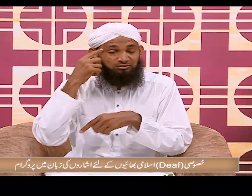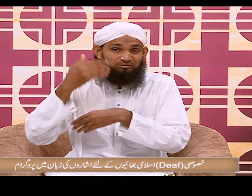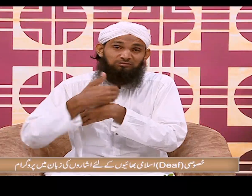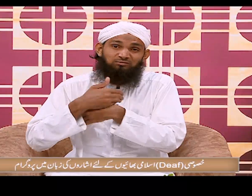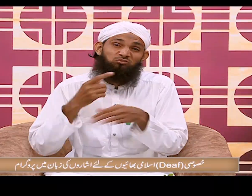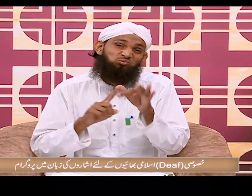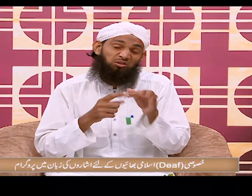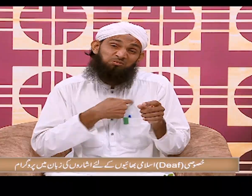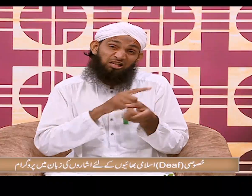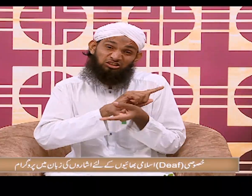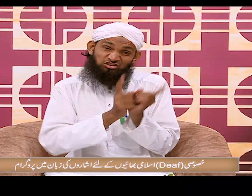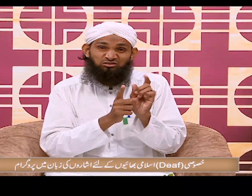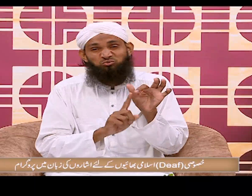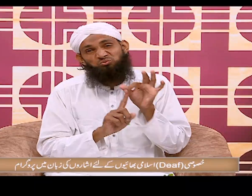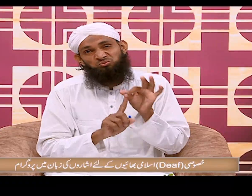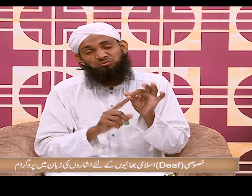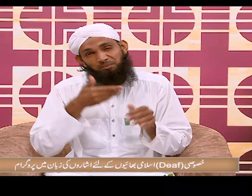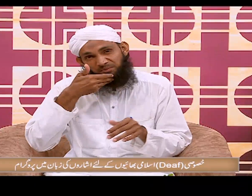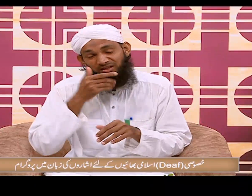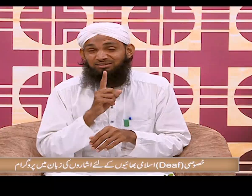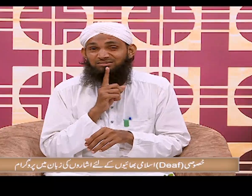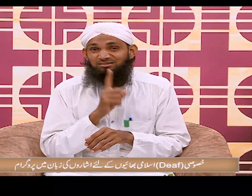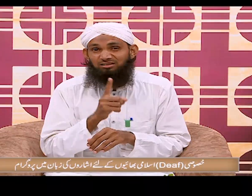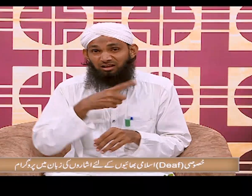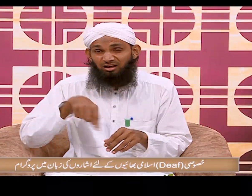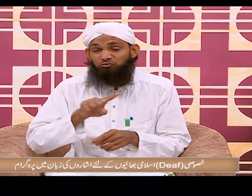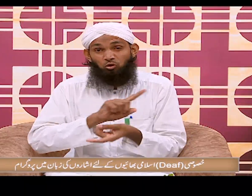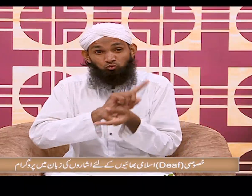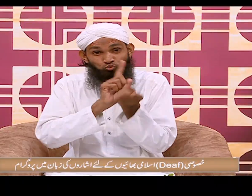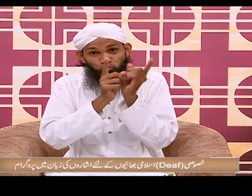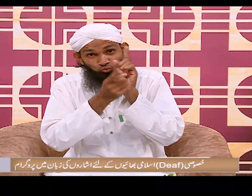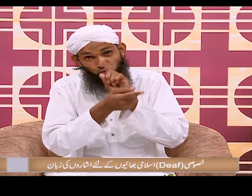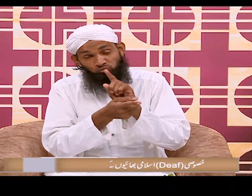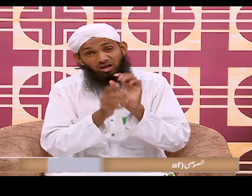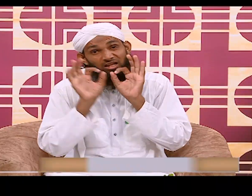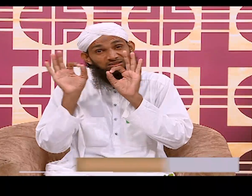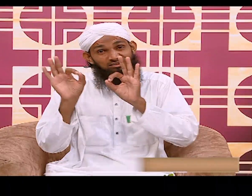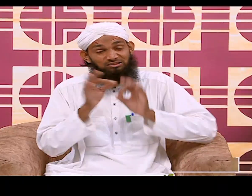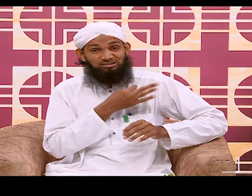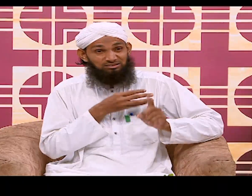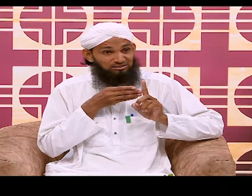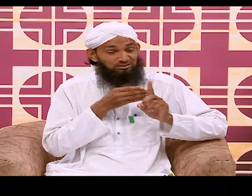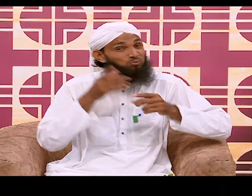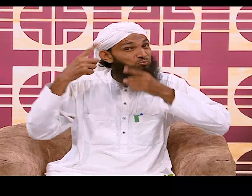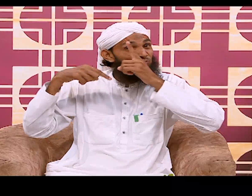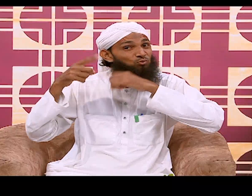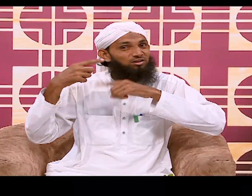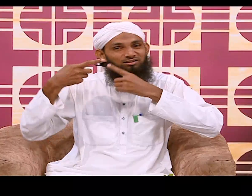ہمیں خود کو بدلنا ہوگا۔ یقین مانیے ہمیں واپس پلٹنا ہی پڑے گا، اپنے اسلاف کے